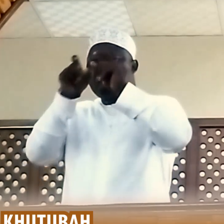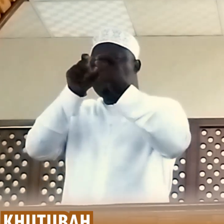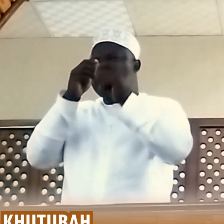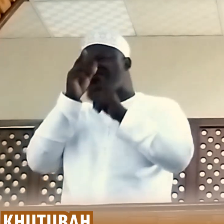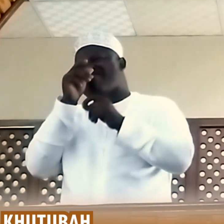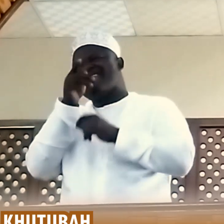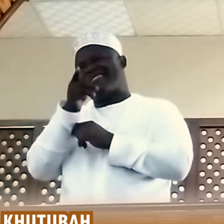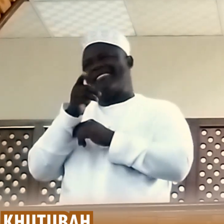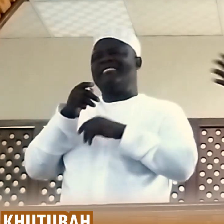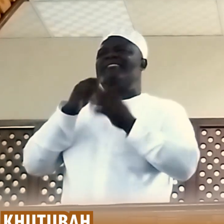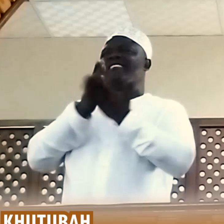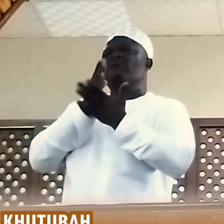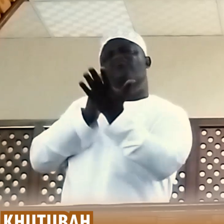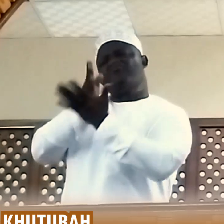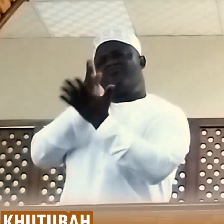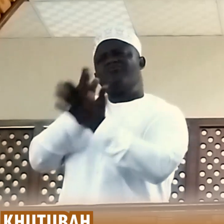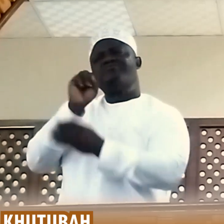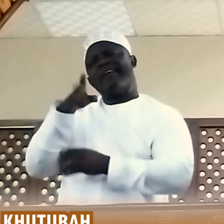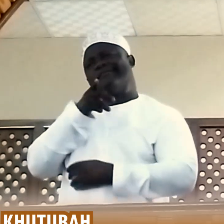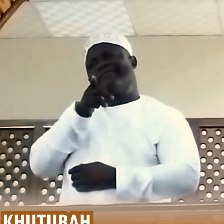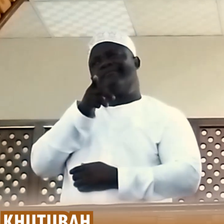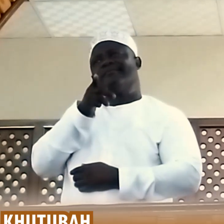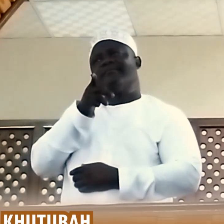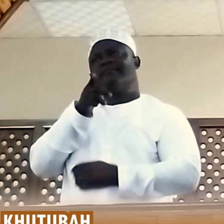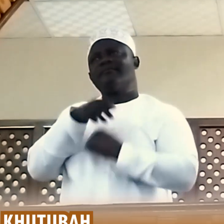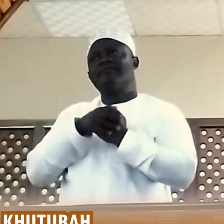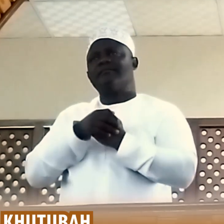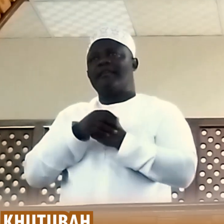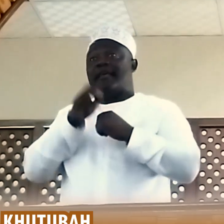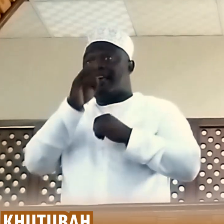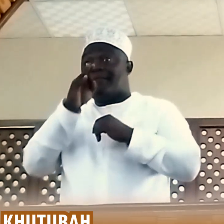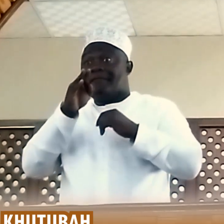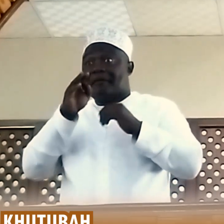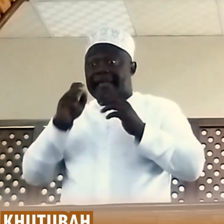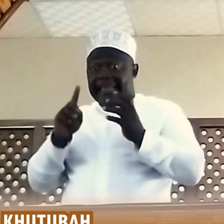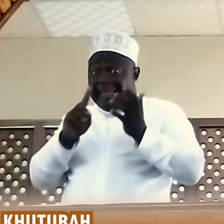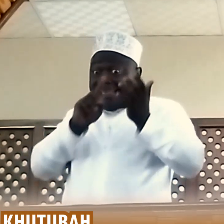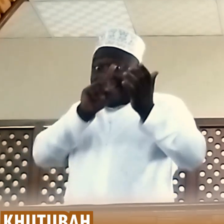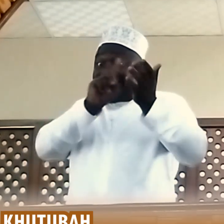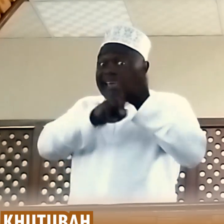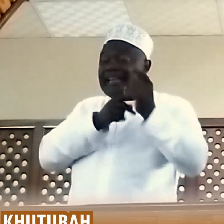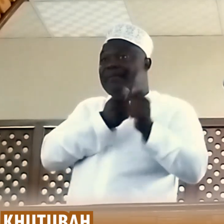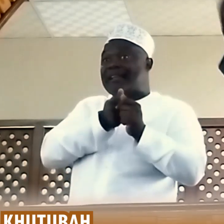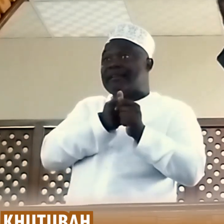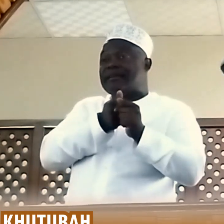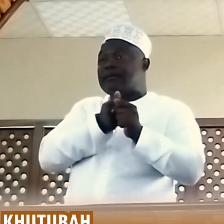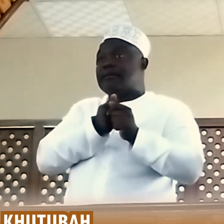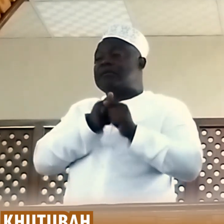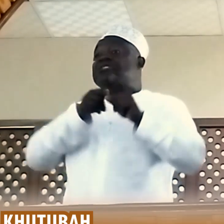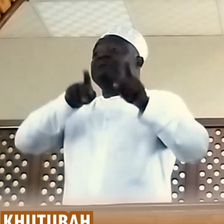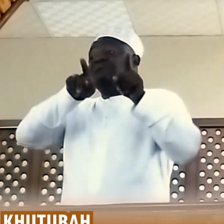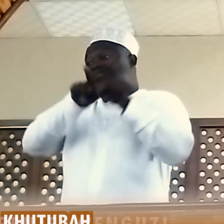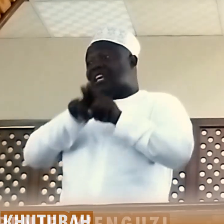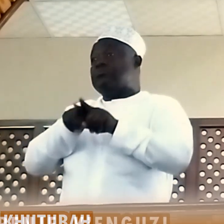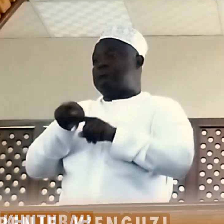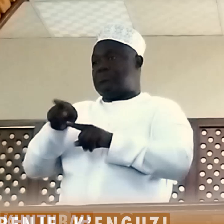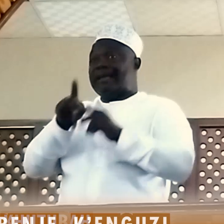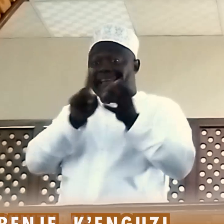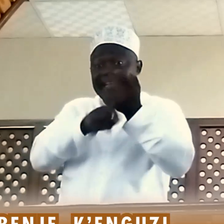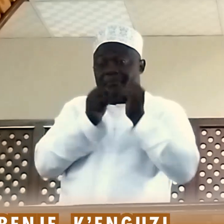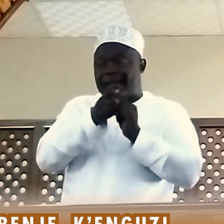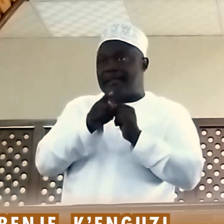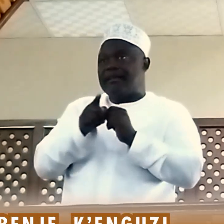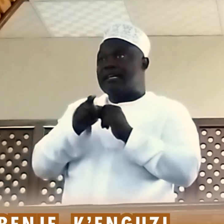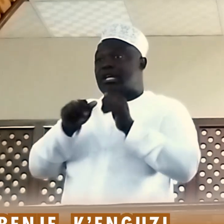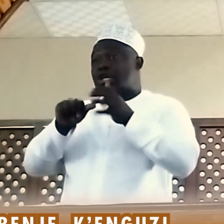oba mu butali butuufu bwe mumala okugifuna watudilu biha ila alhukami ne